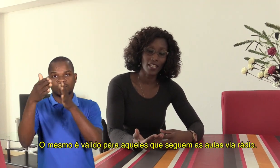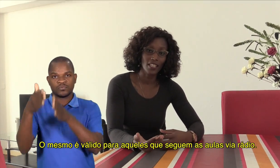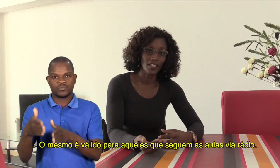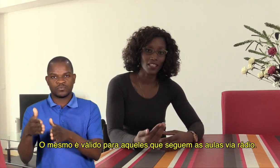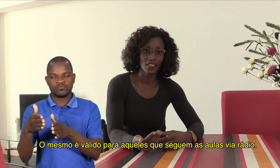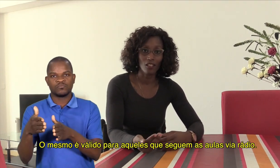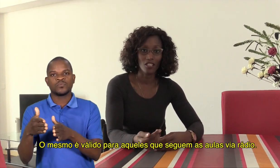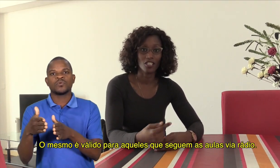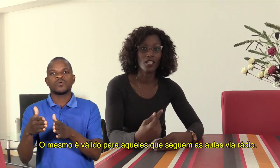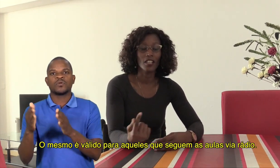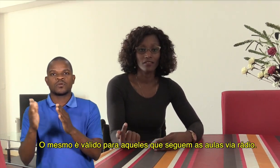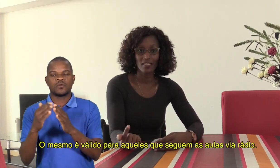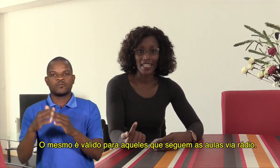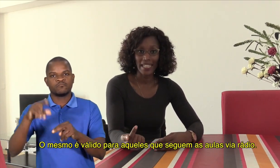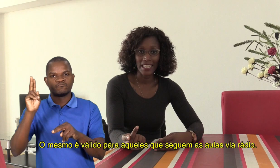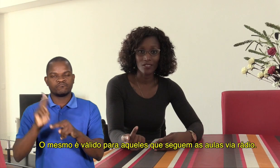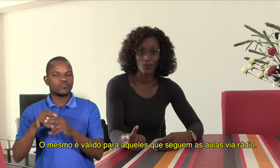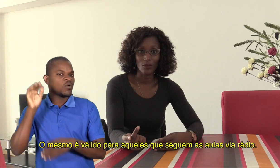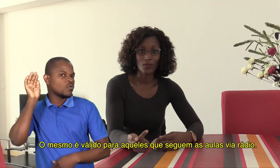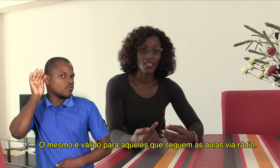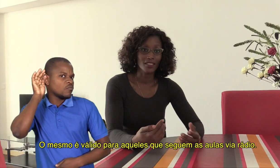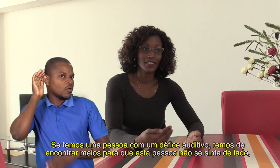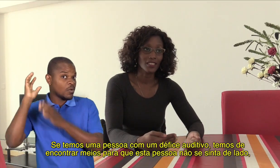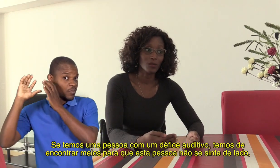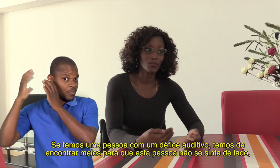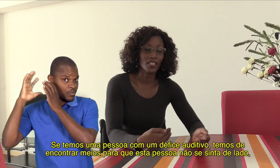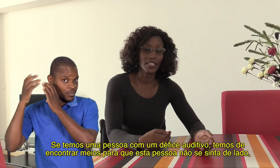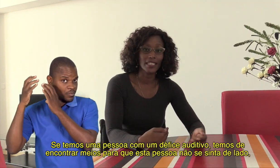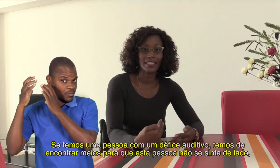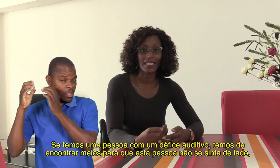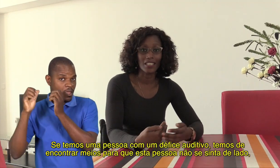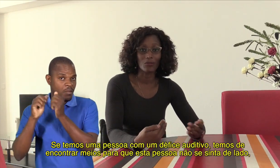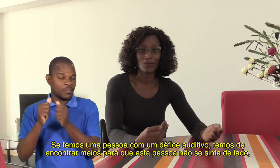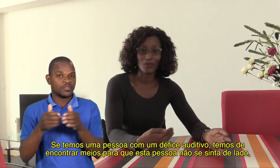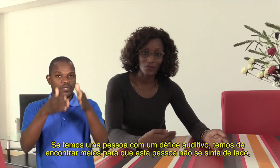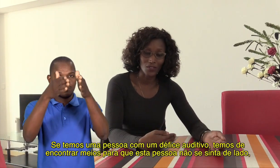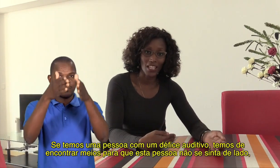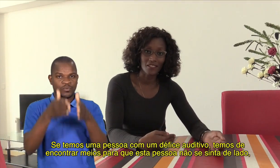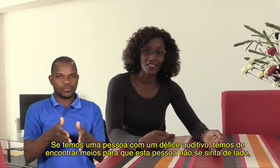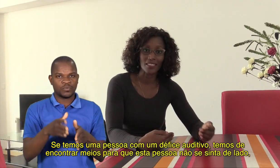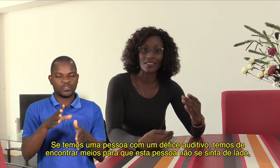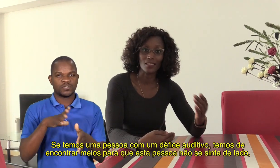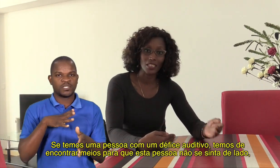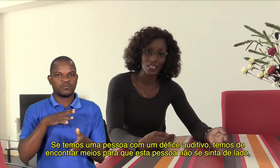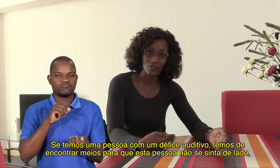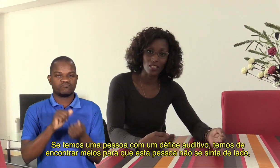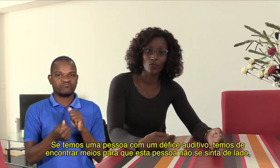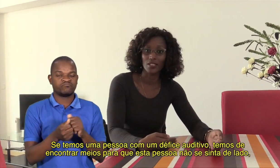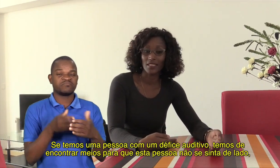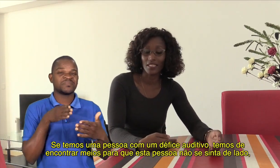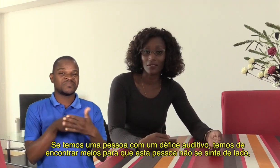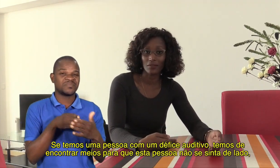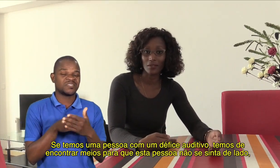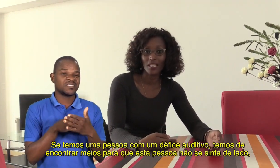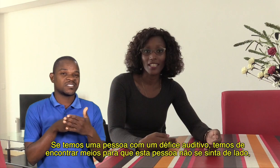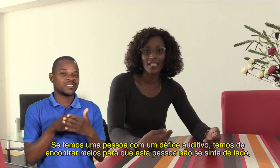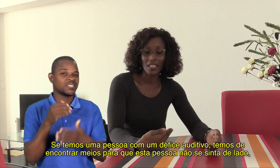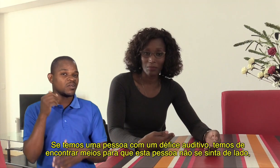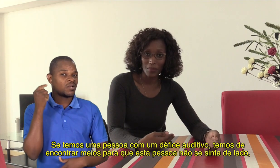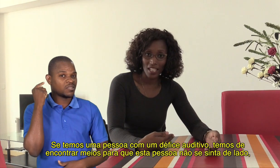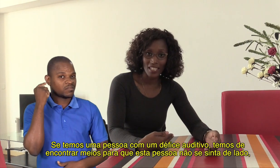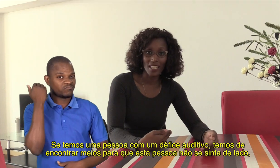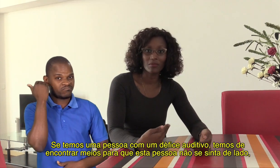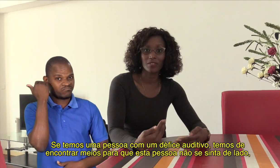recebem as aulas via rádio. Se temos alguém que tem um déficit a nível auditivo